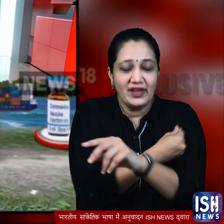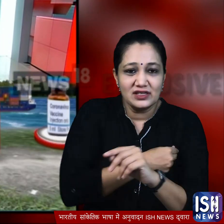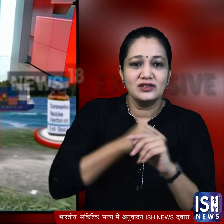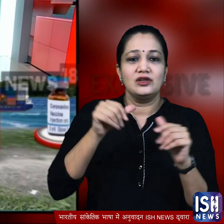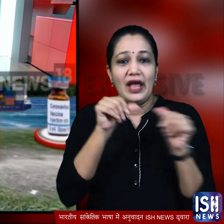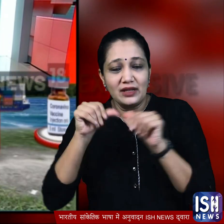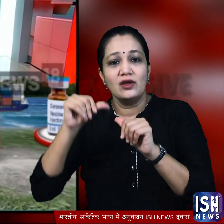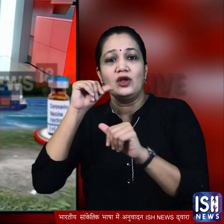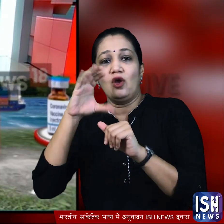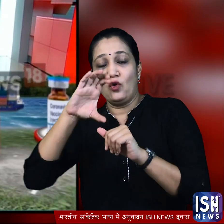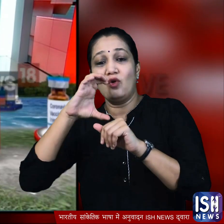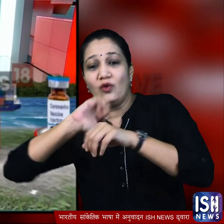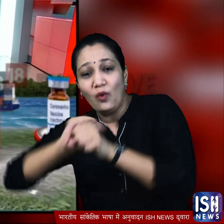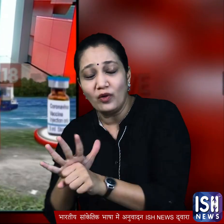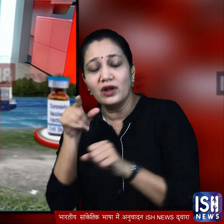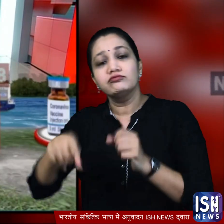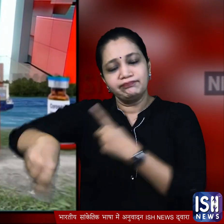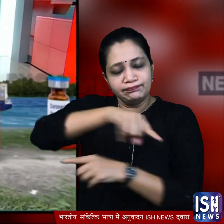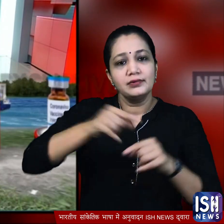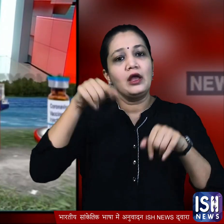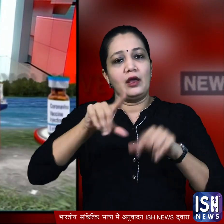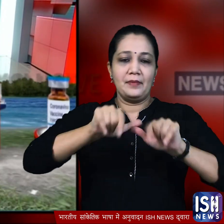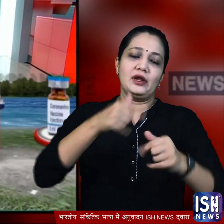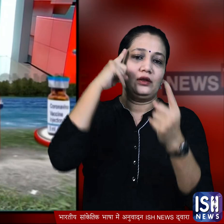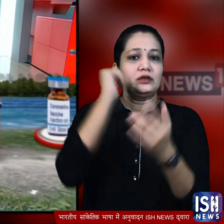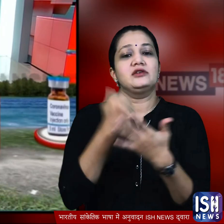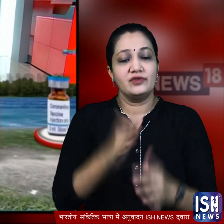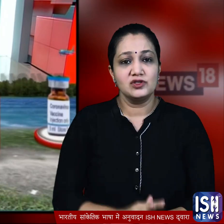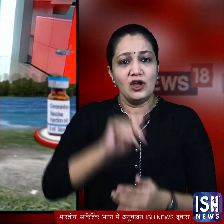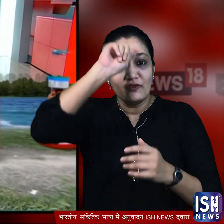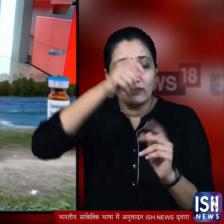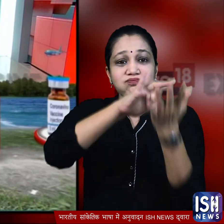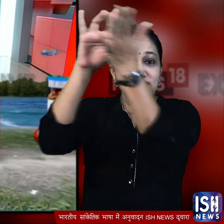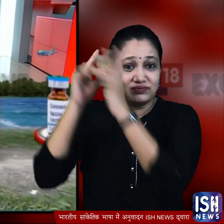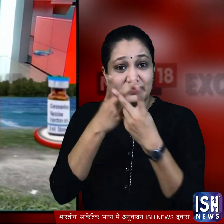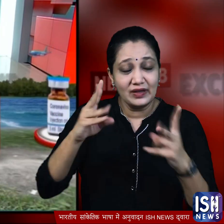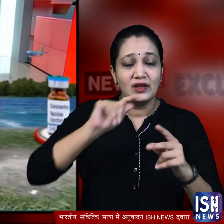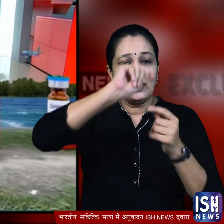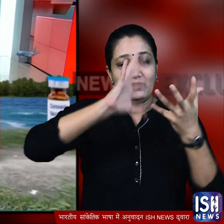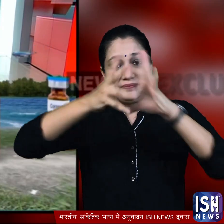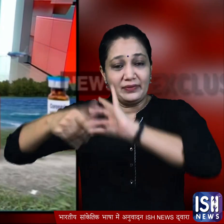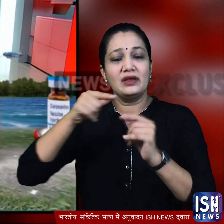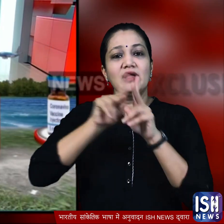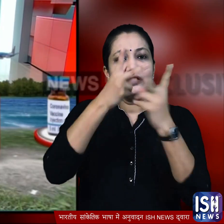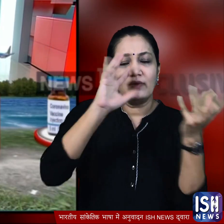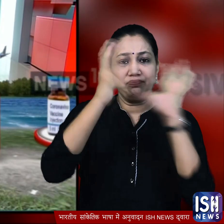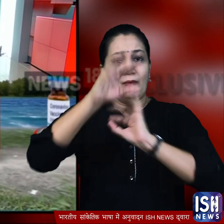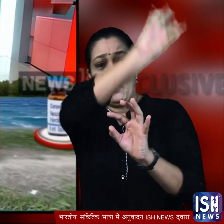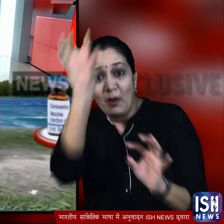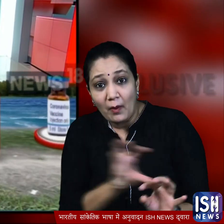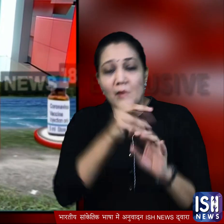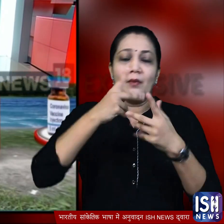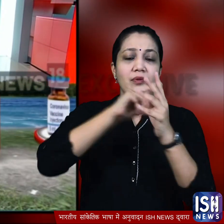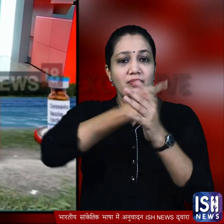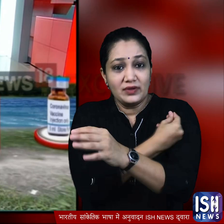ऑफ वैक्सीनेशन एडमिनिस्ट्रेशन फॉर कोविड-19 की बैठक में यह तय हुआ है। विदेशों में बनी जिस वैक्सीन को अलग